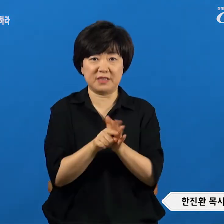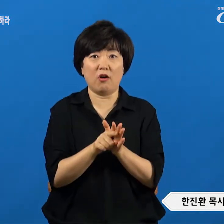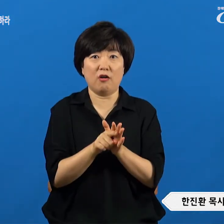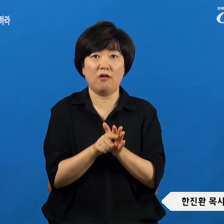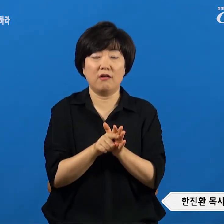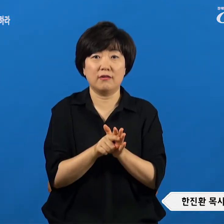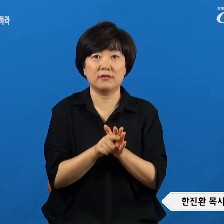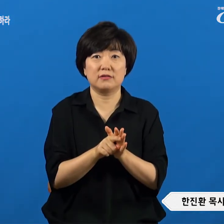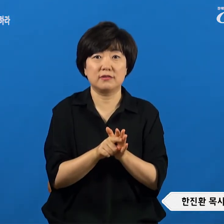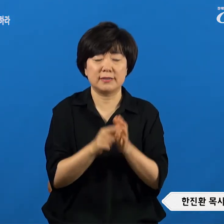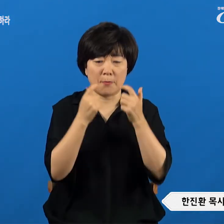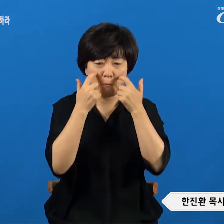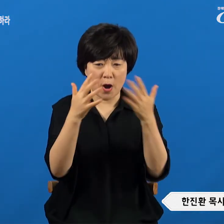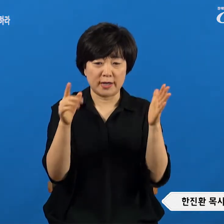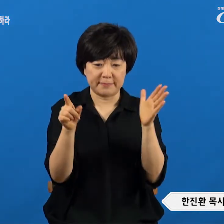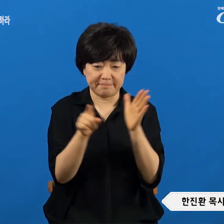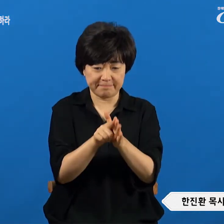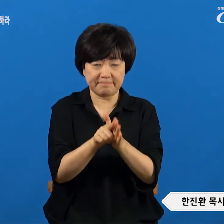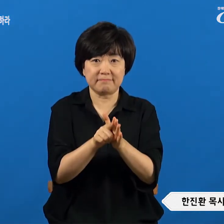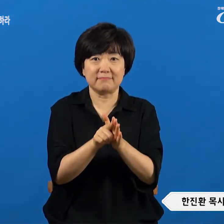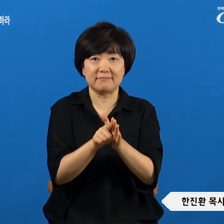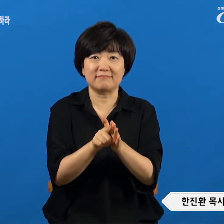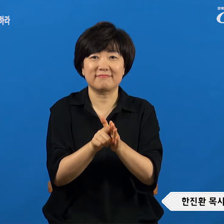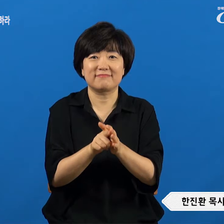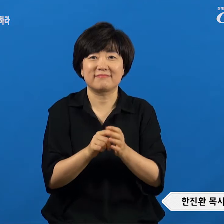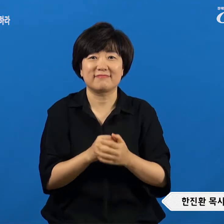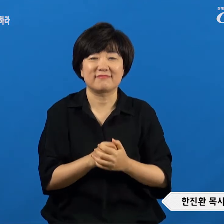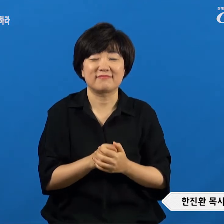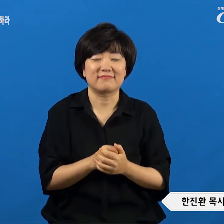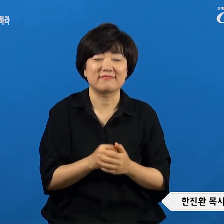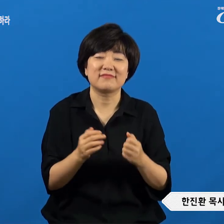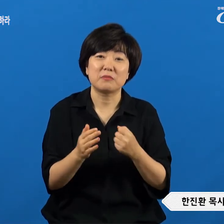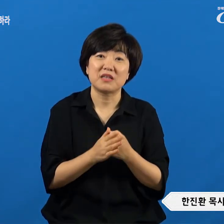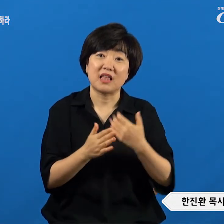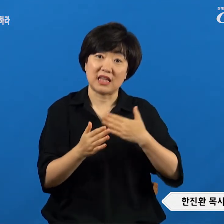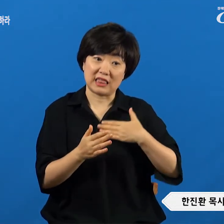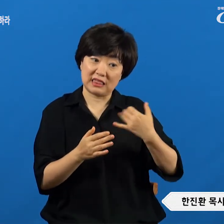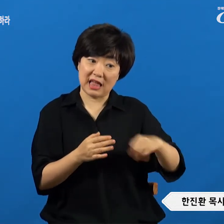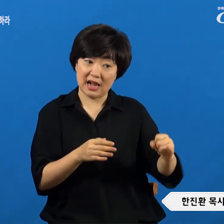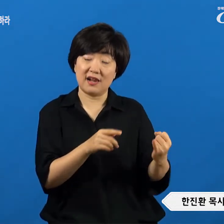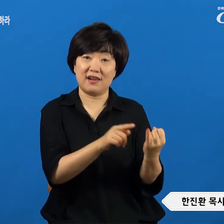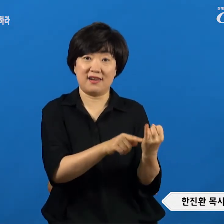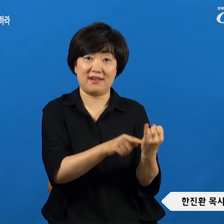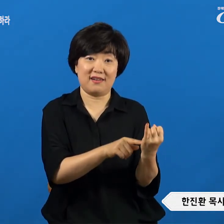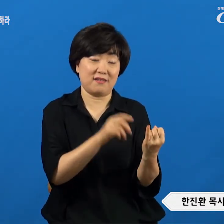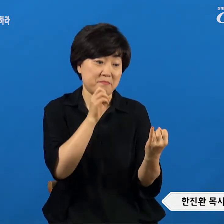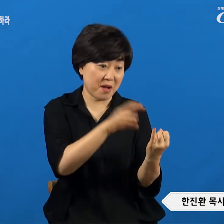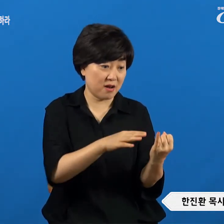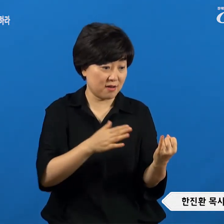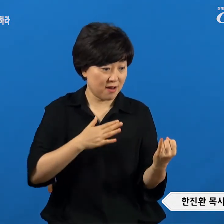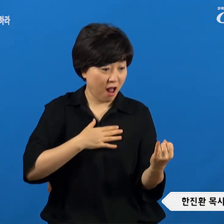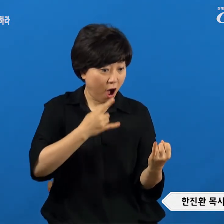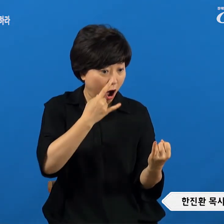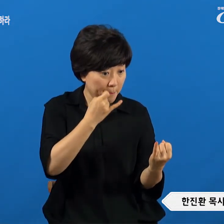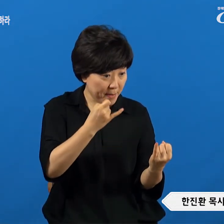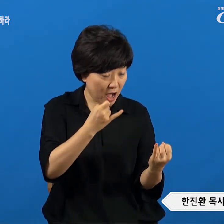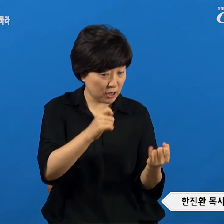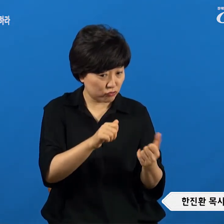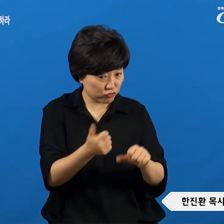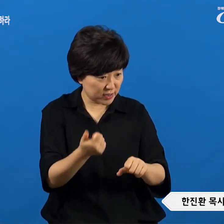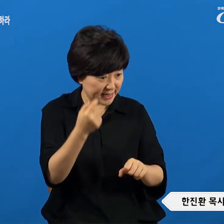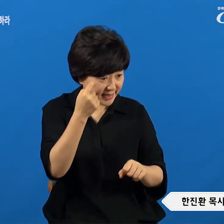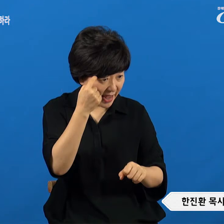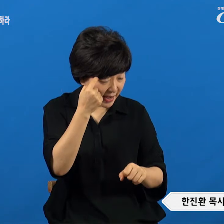그것을 그야말로 확신을 하는 것입니다. 그래서 자기 딸에게도 엄마가 죽는다는